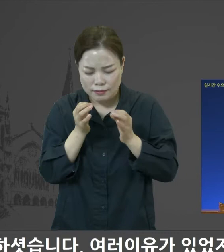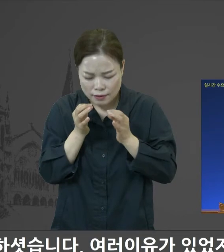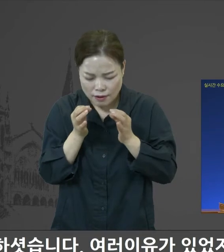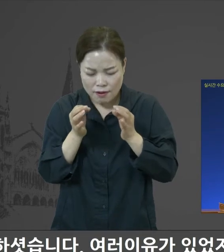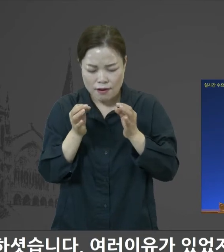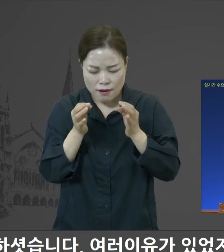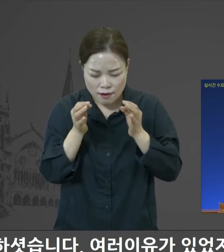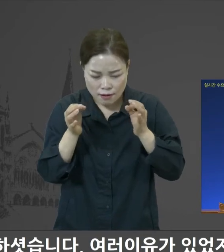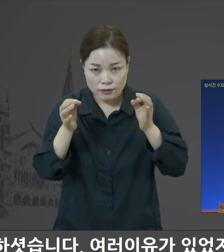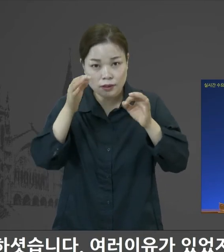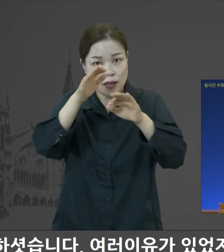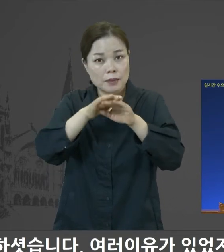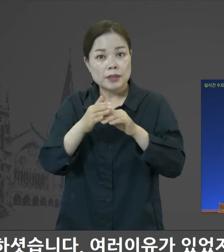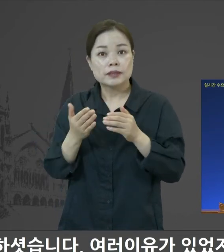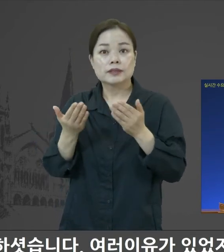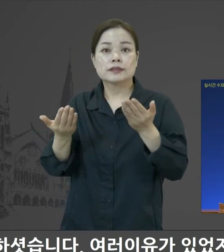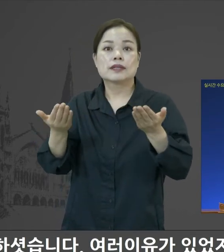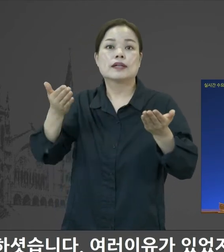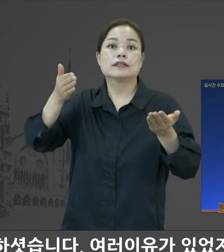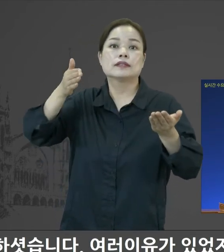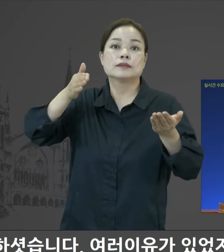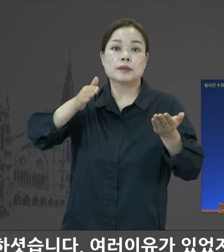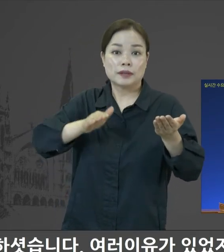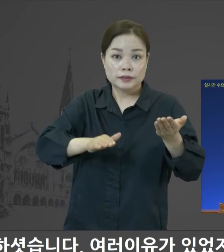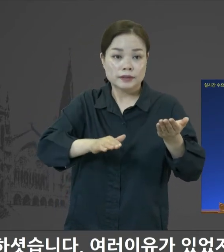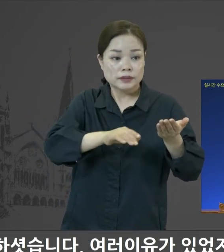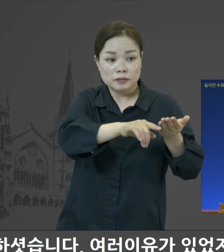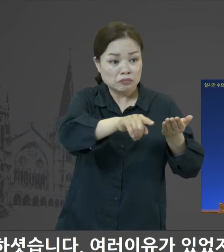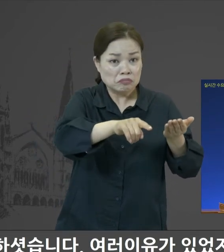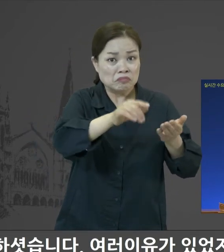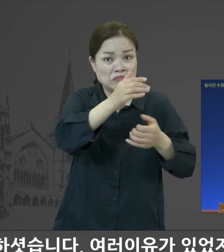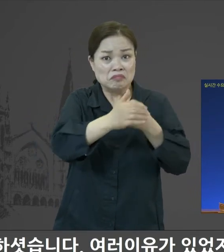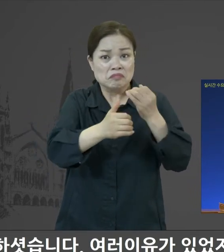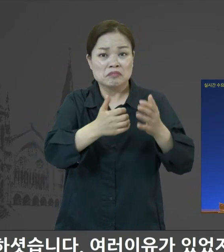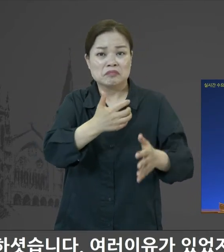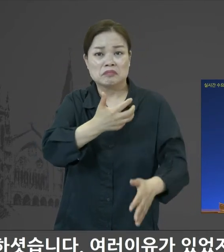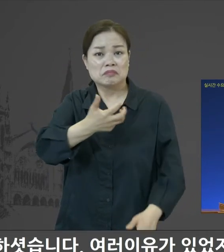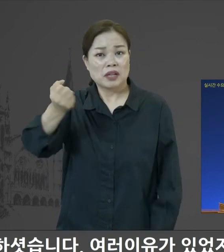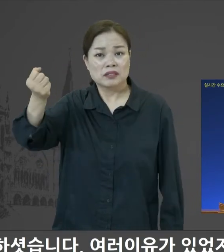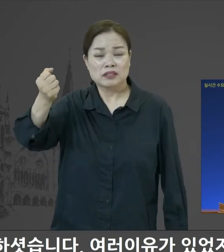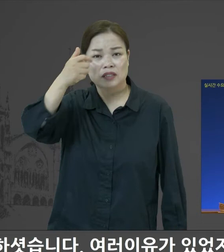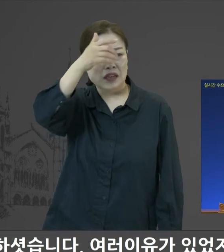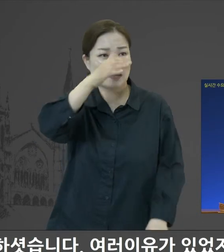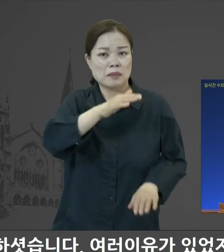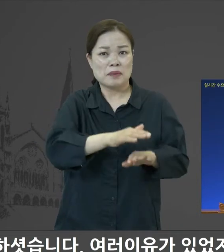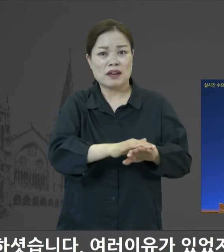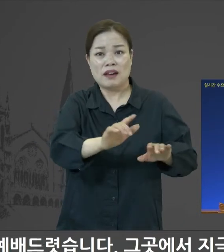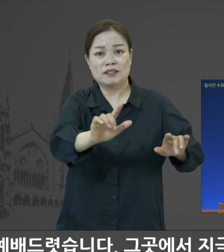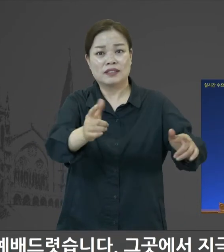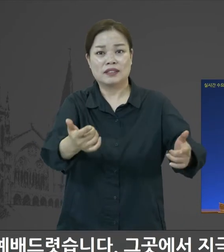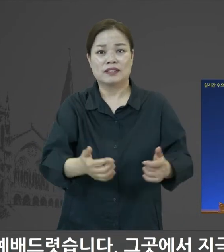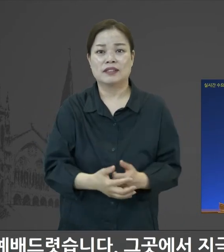다해 예배를 드린다 하더라도 그 예배는 하나님이 받으시는 예배가 아니라는 것입니다.